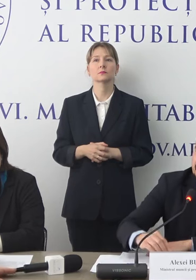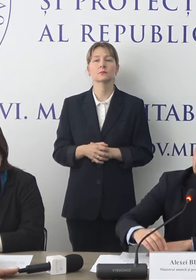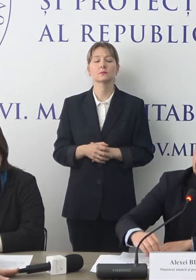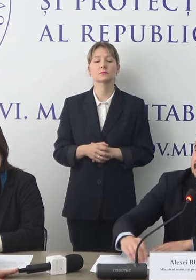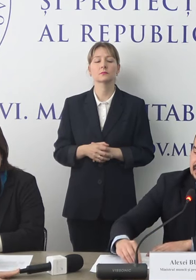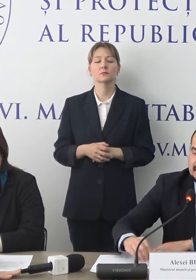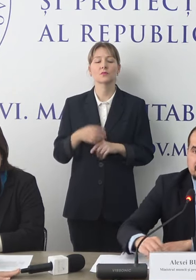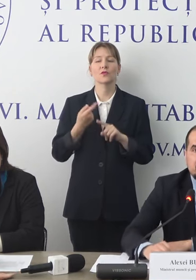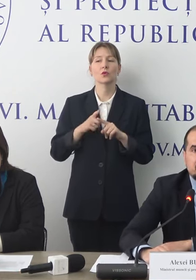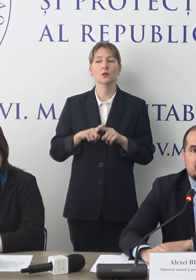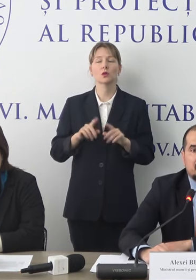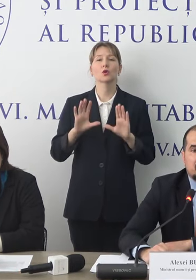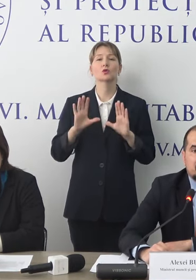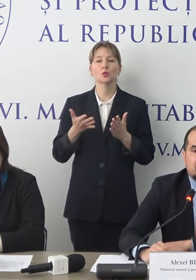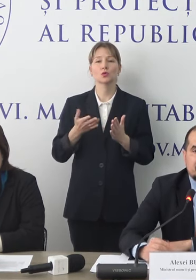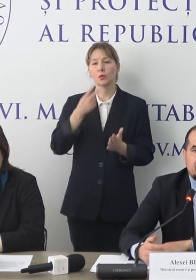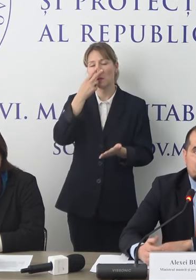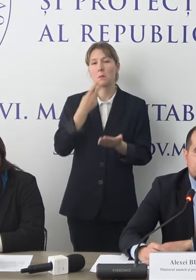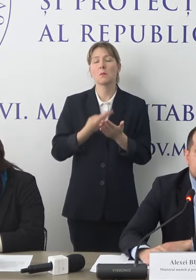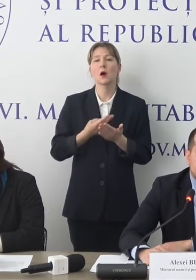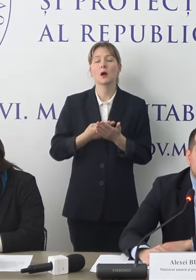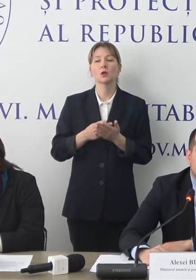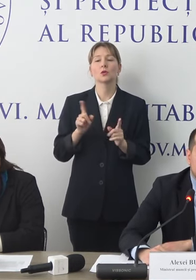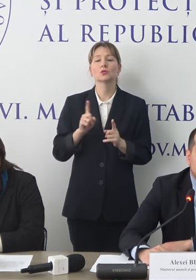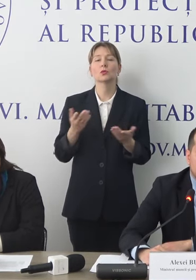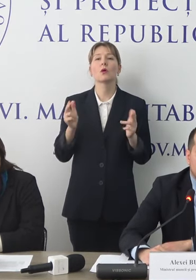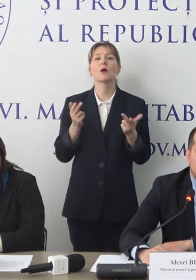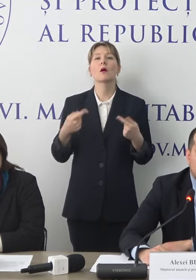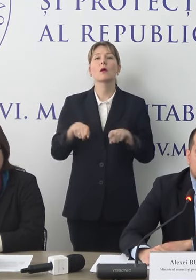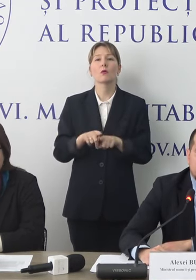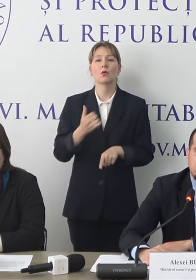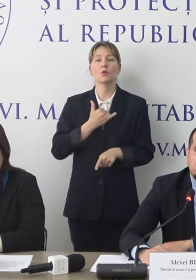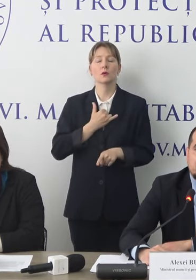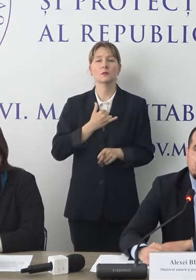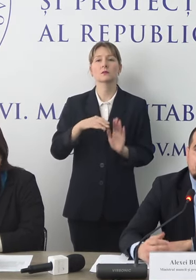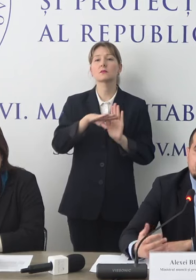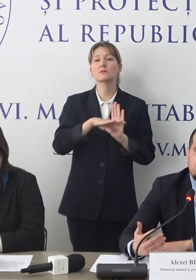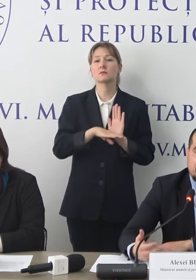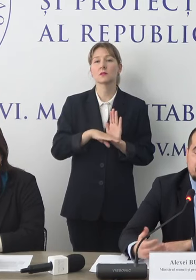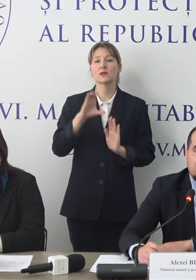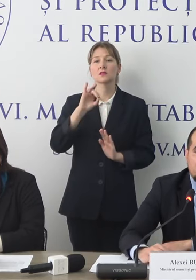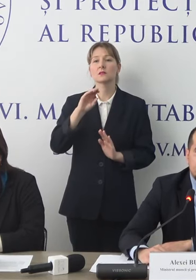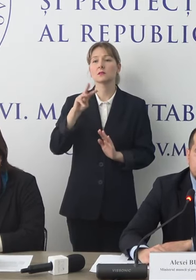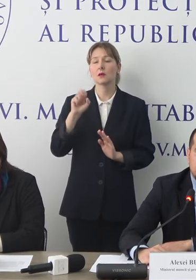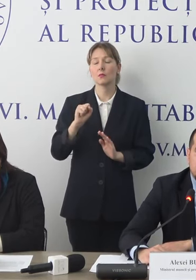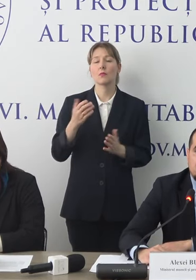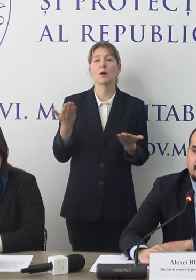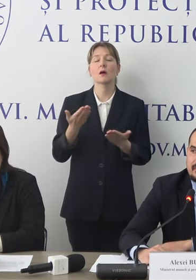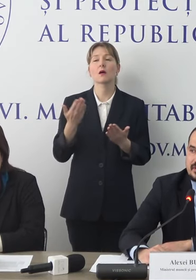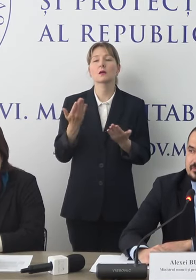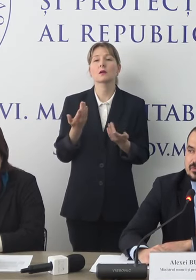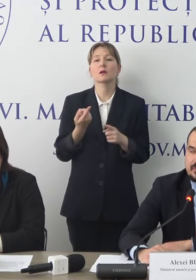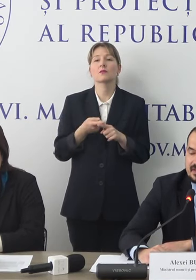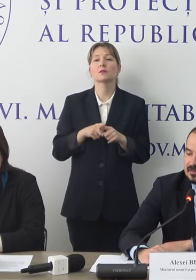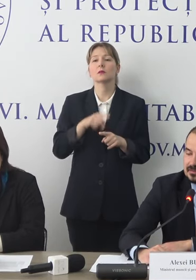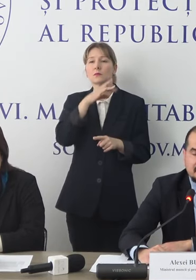în esență acel caz a arătat cât de slab este sistemul din Republica Moldova și cât de vulnerabili sunt